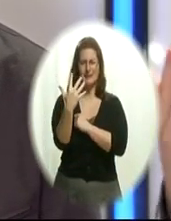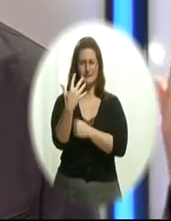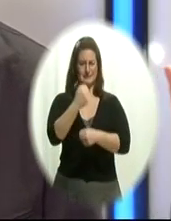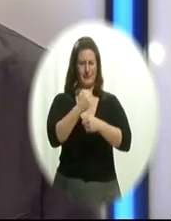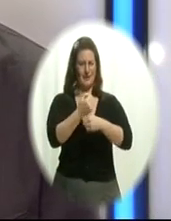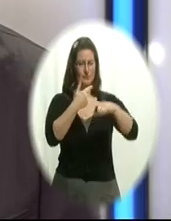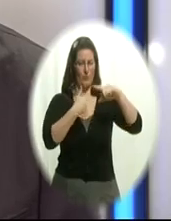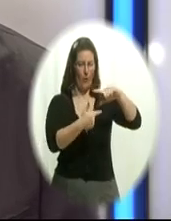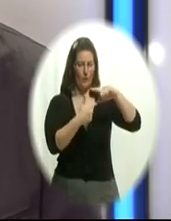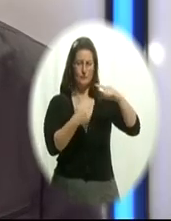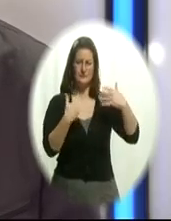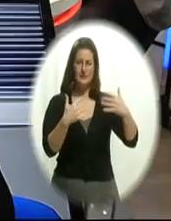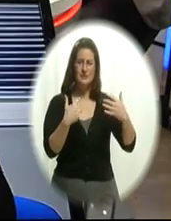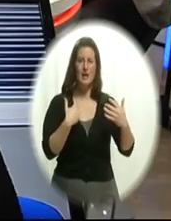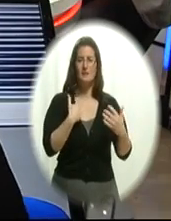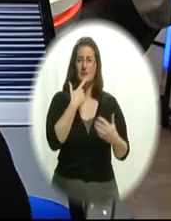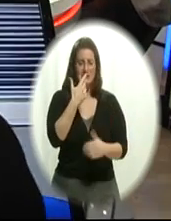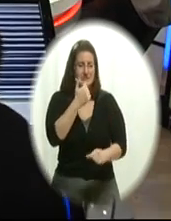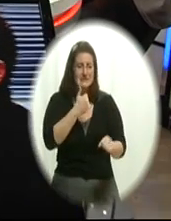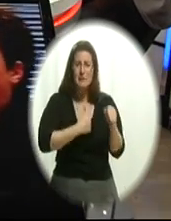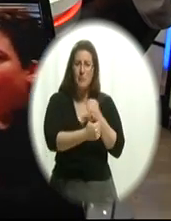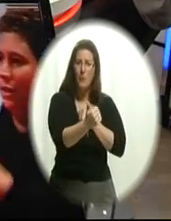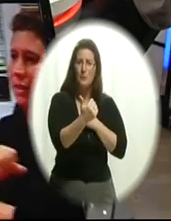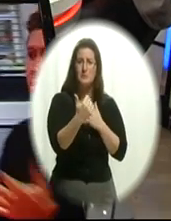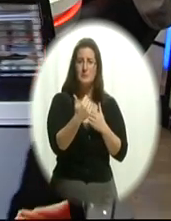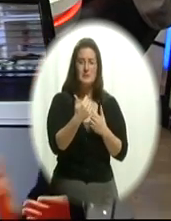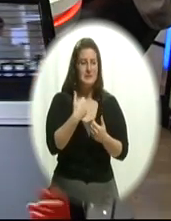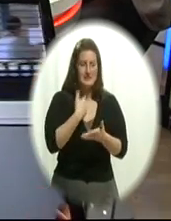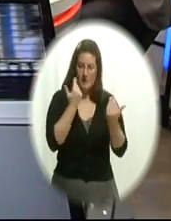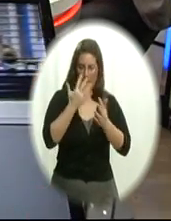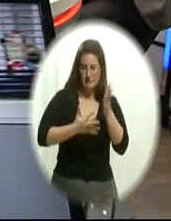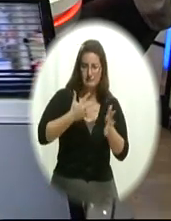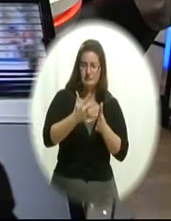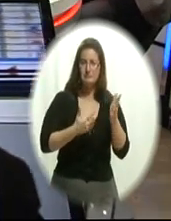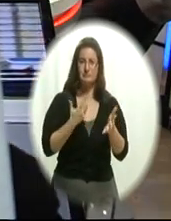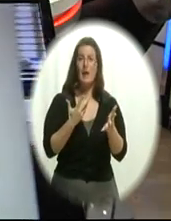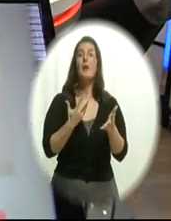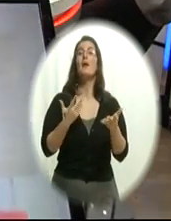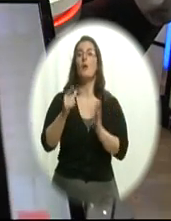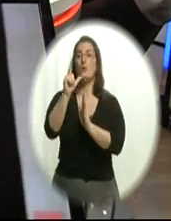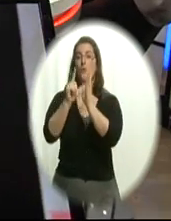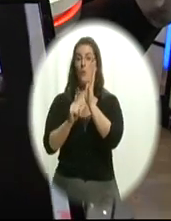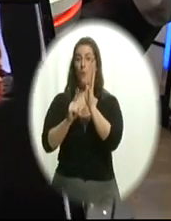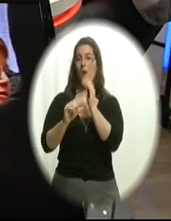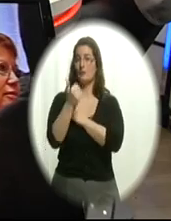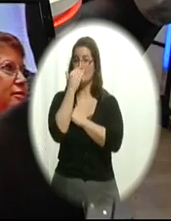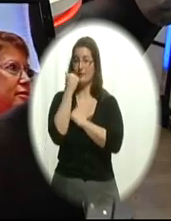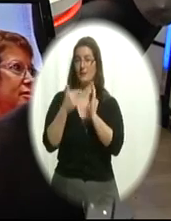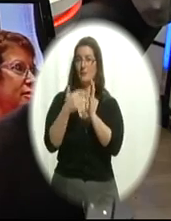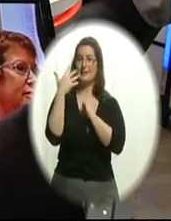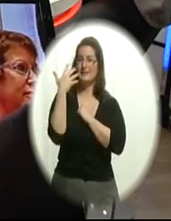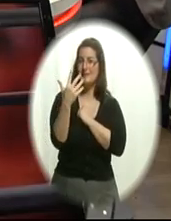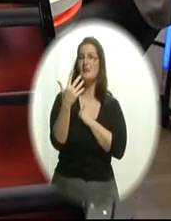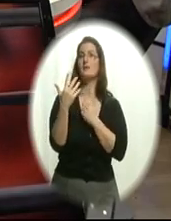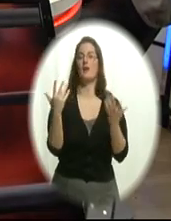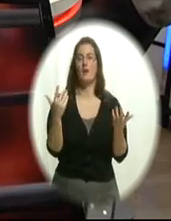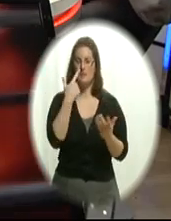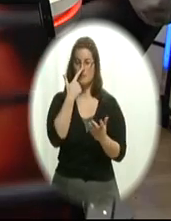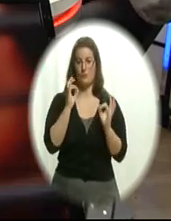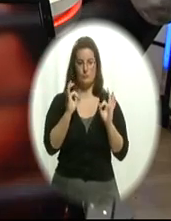Vous débrouillez comme vous pouviez sans la connaissance de ce langage. Mais avec la loi sur l'accessibilité, vous avez dû vous équiper justement